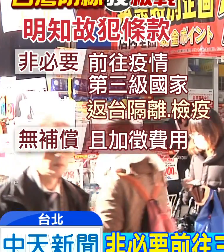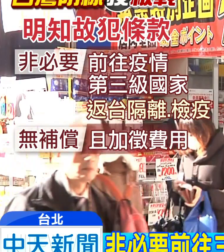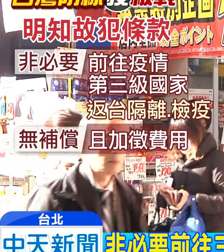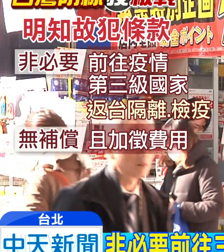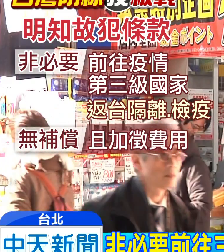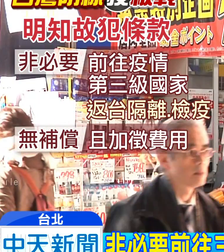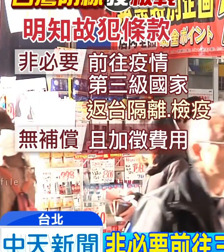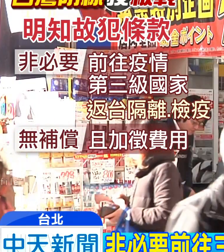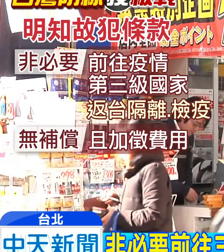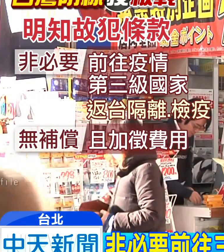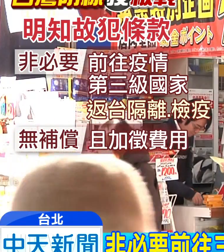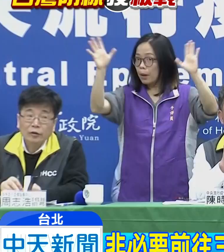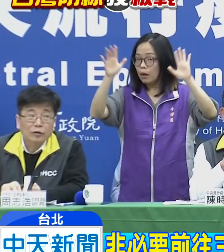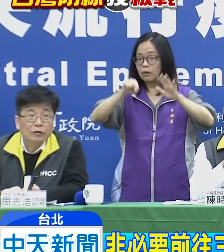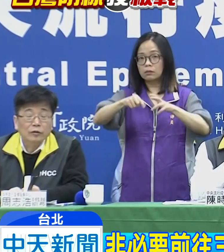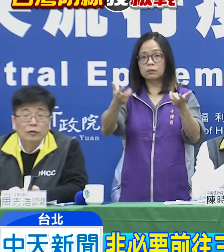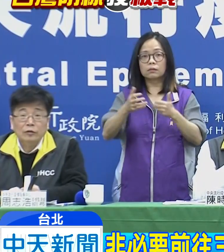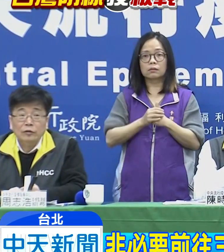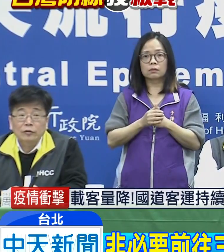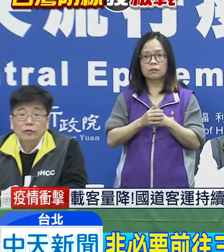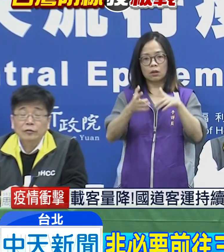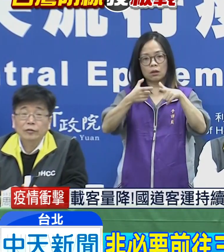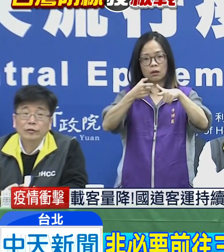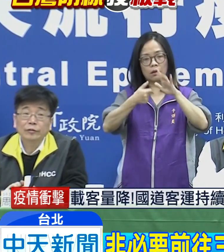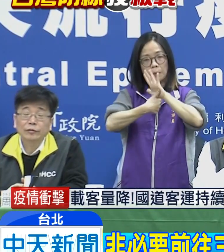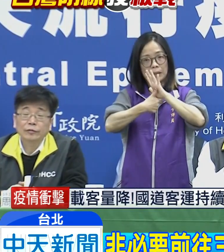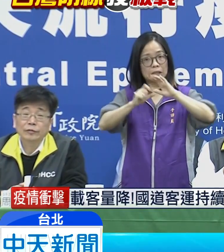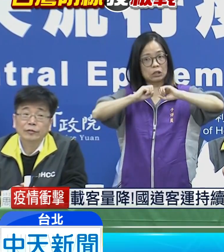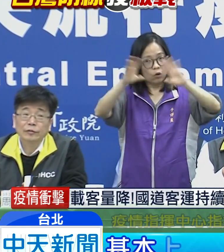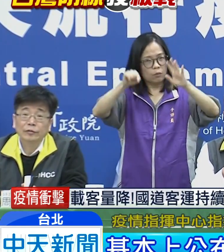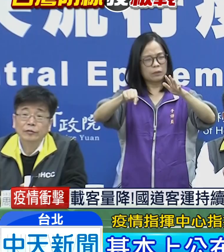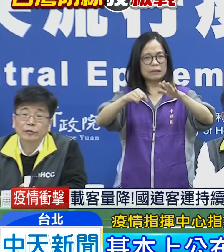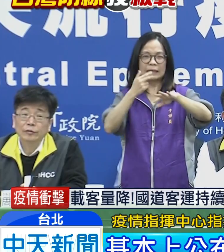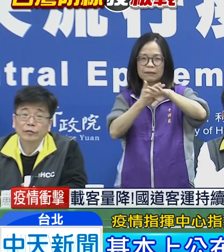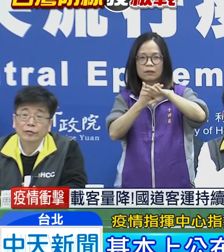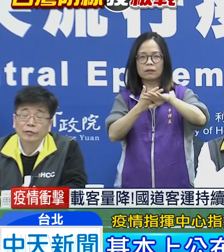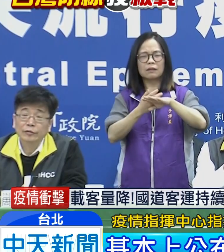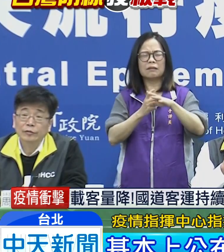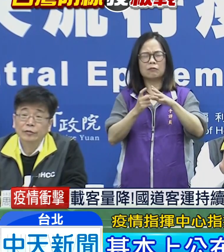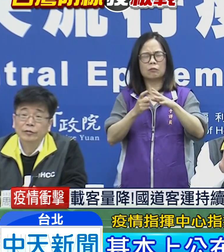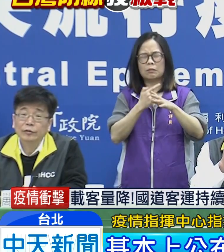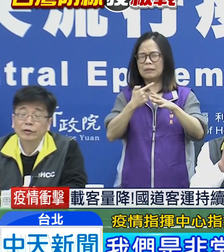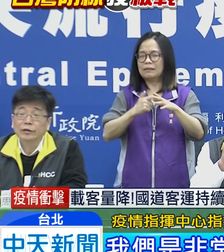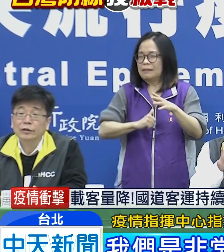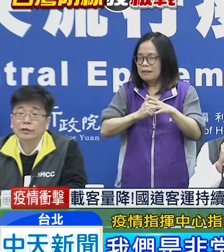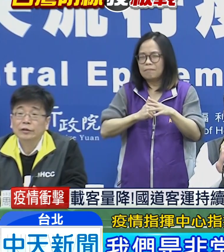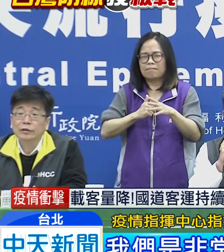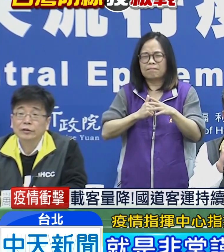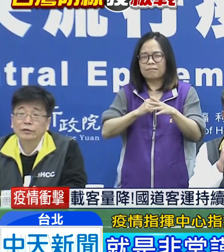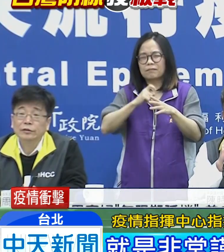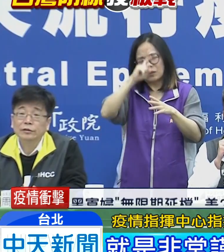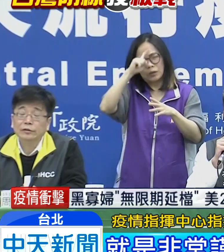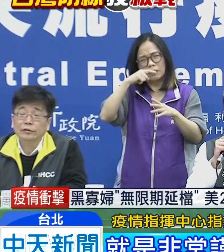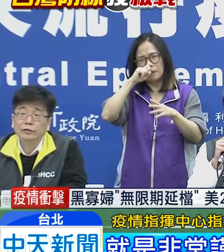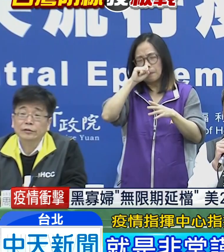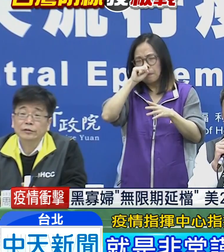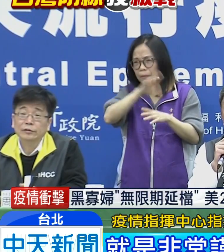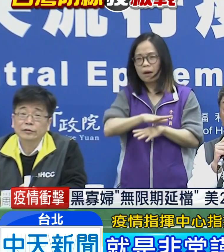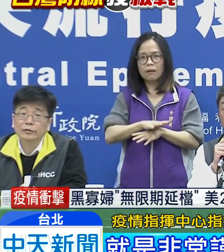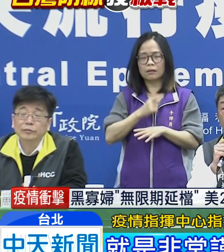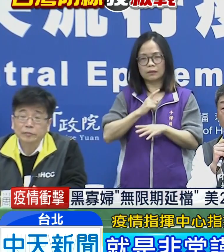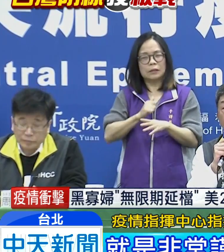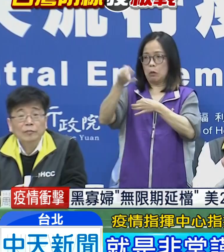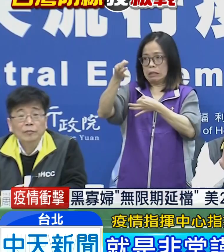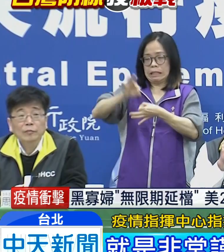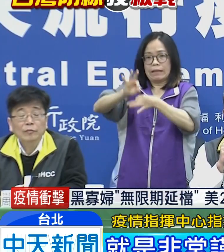中心表示是必要性手段。 基本上公布姓名这样的一个手段，我们是非常不想要就是说非常谨慎的来